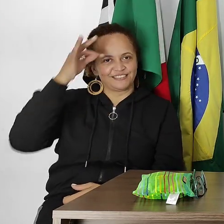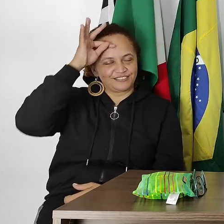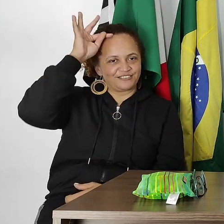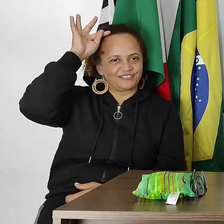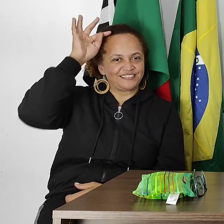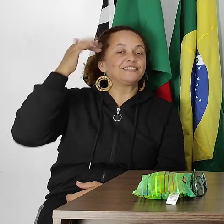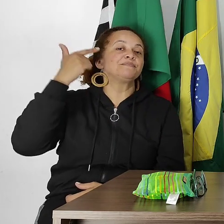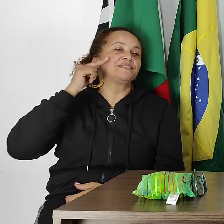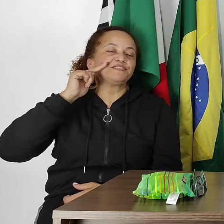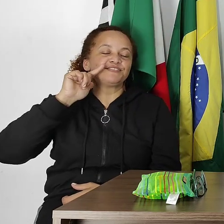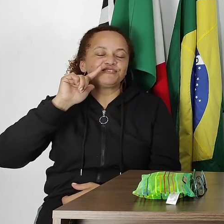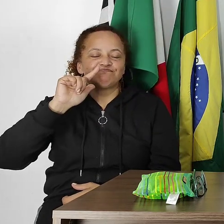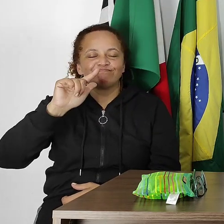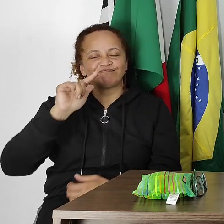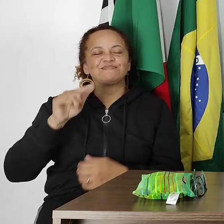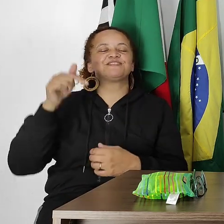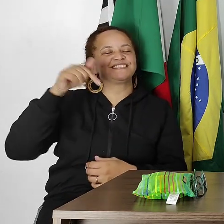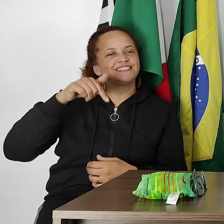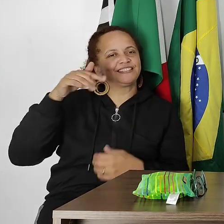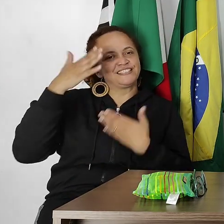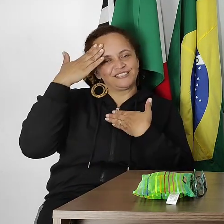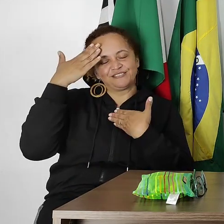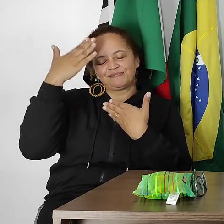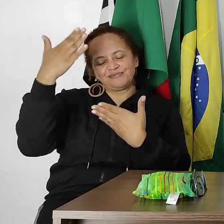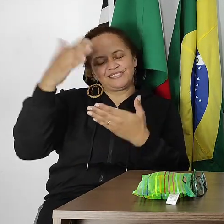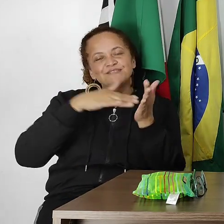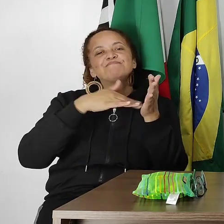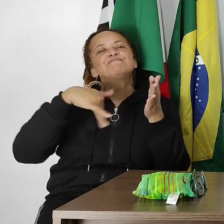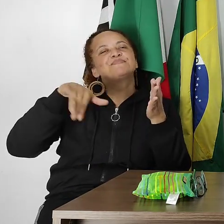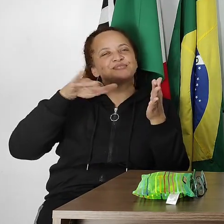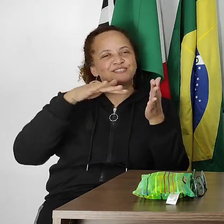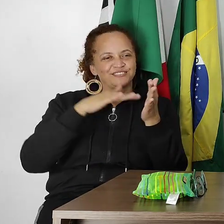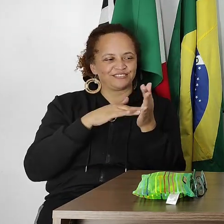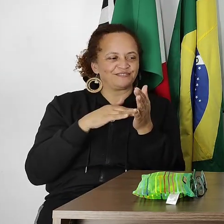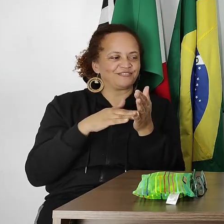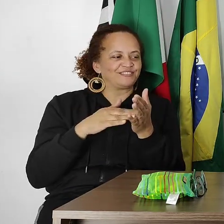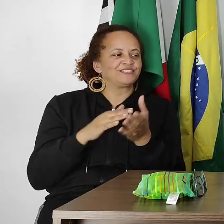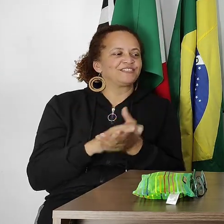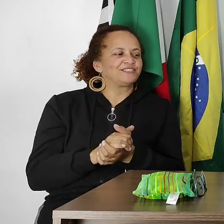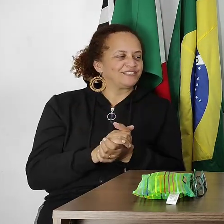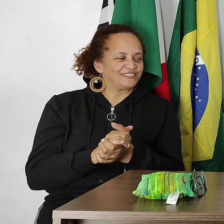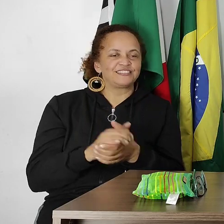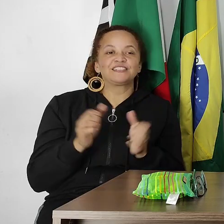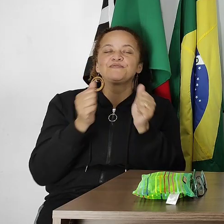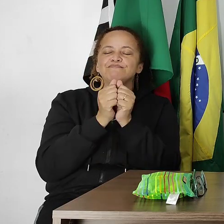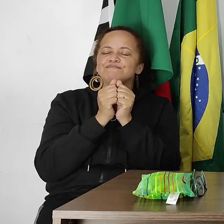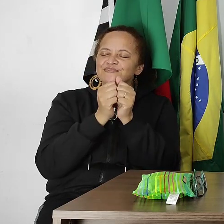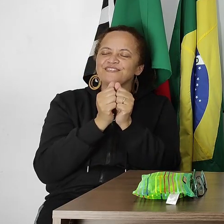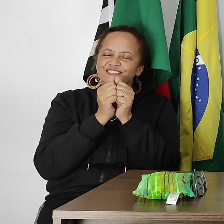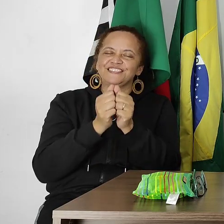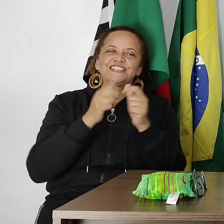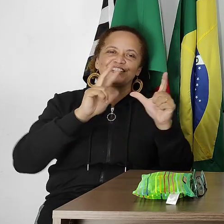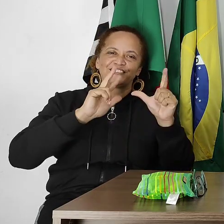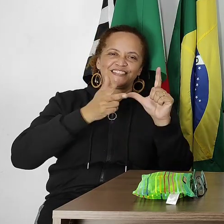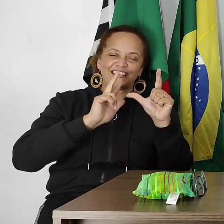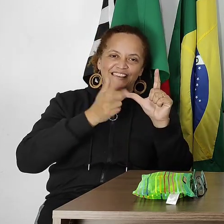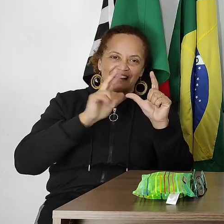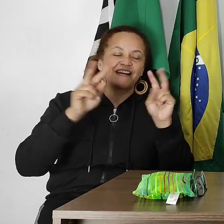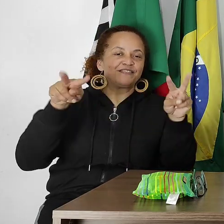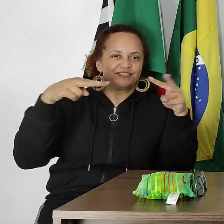uma oportunidade. Obrigado por todos que estão aqui na live, os que vão